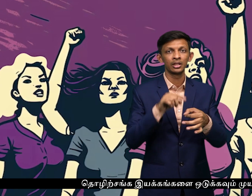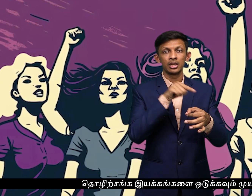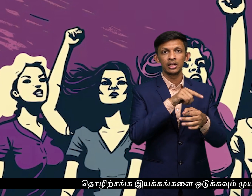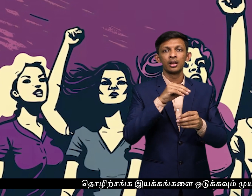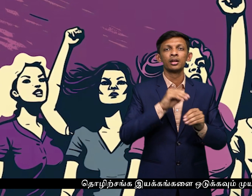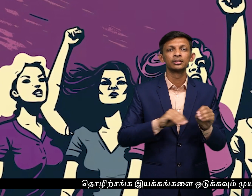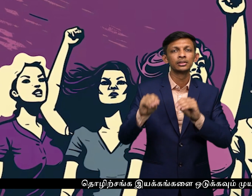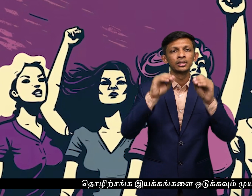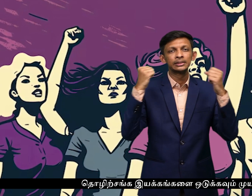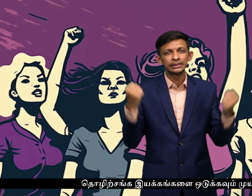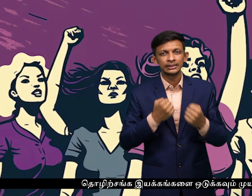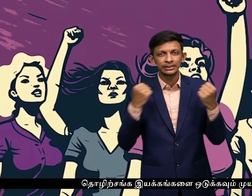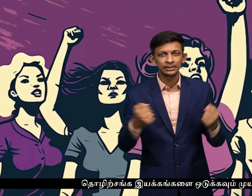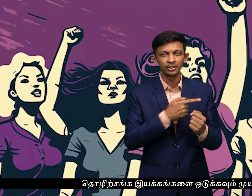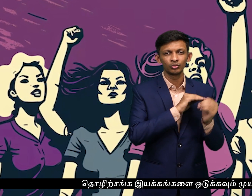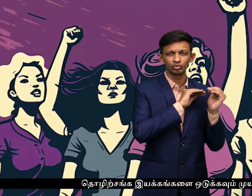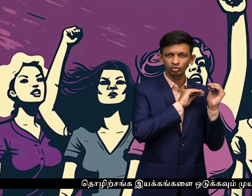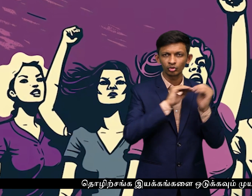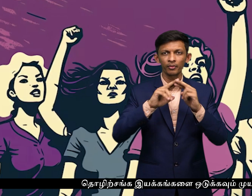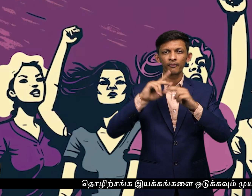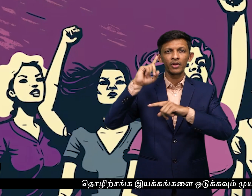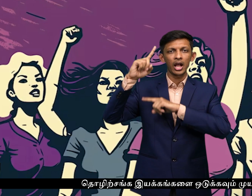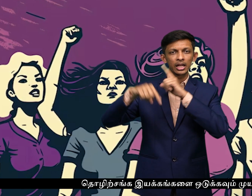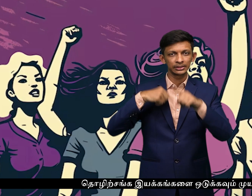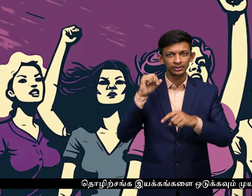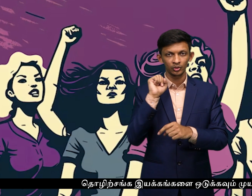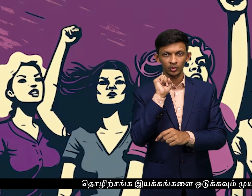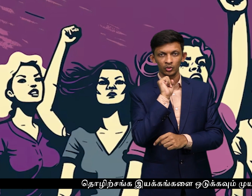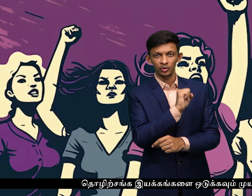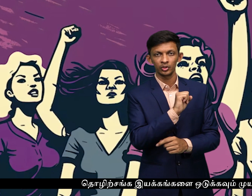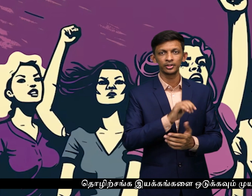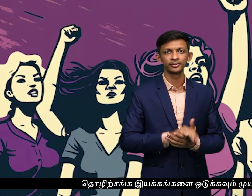தொழிற்சங்க இயக்கங்களை ஒடுக்கவும் முயன்றவர்.